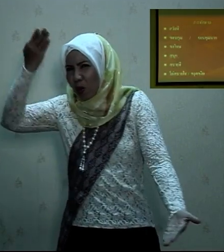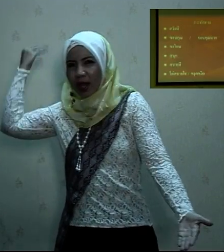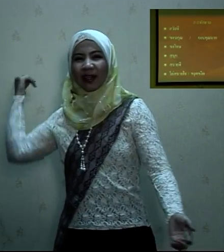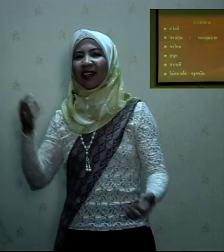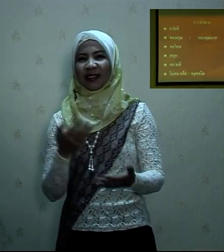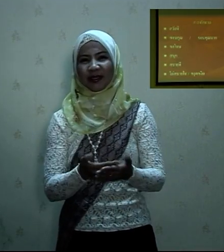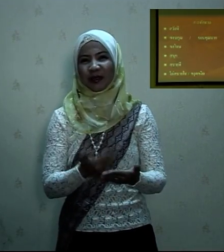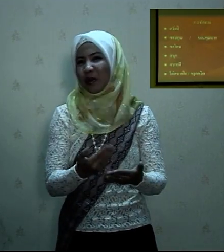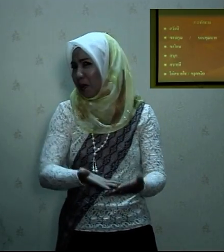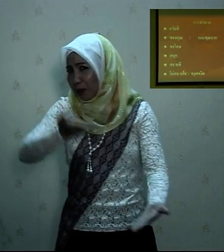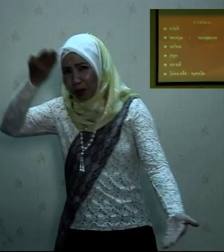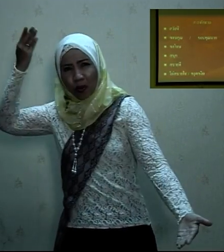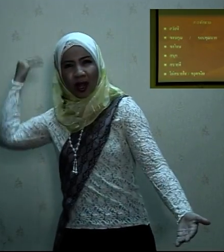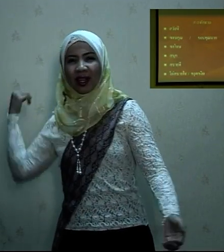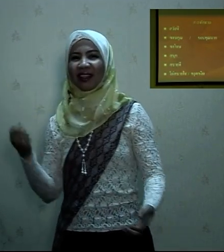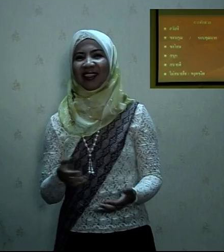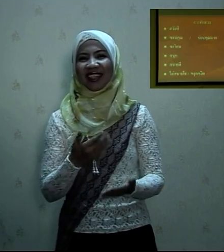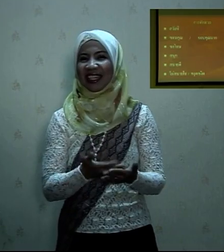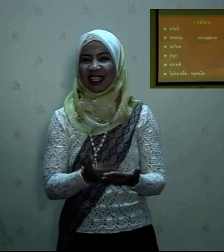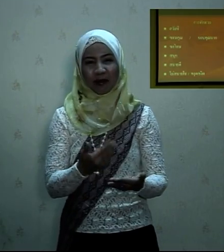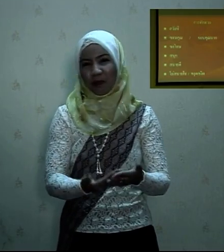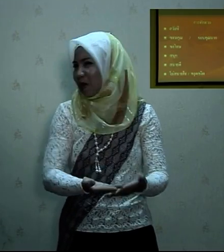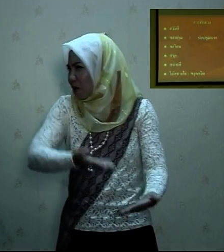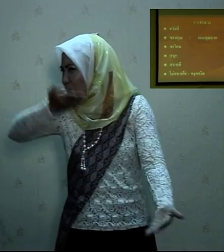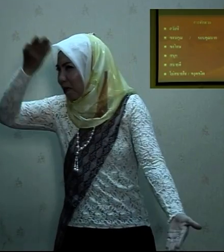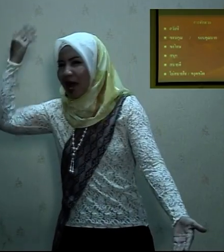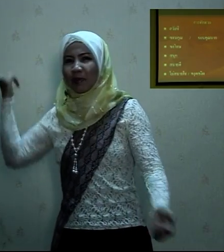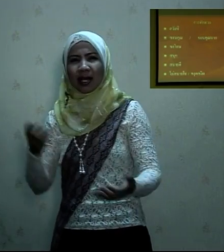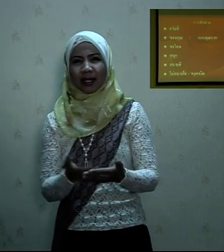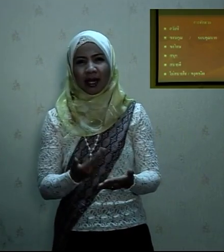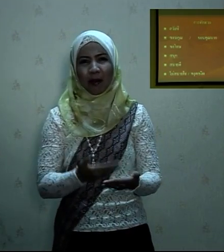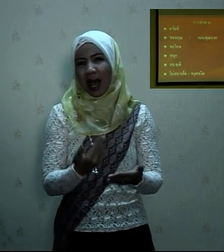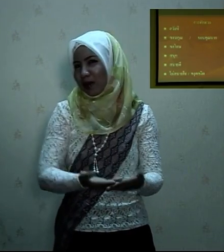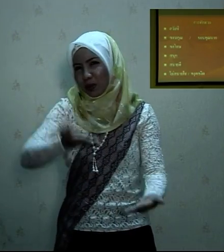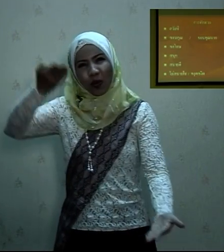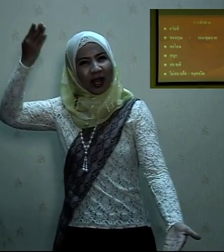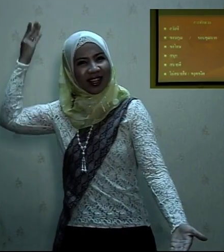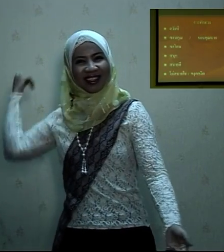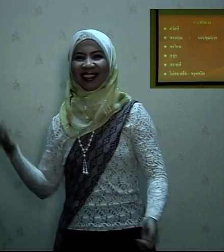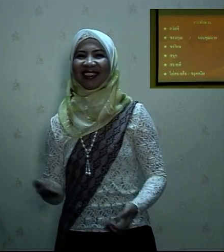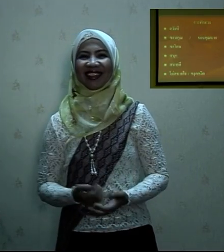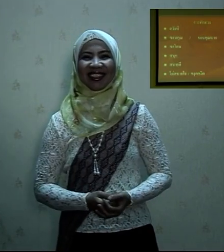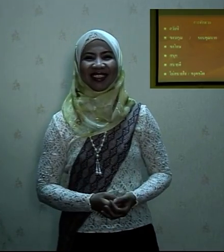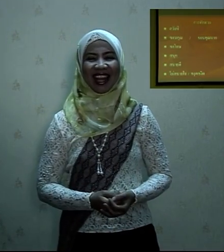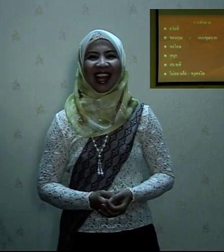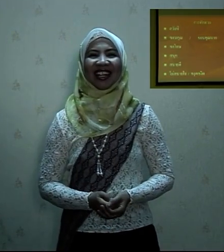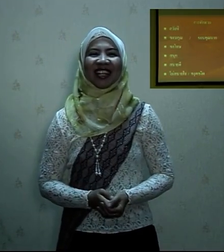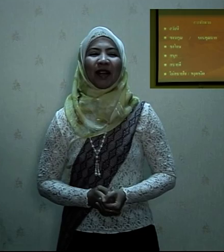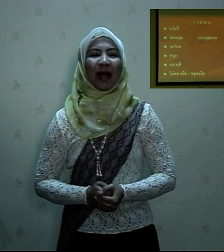ยรวยก็คือจะแบบรวยมากมีเงินเยอะมากรวยค่ะต่อไปนะค